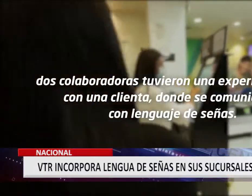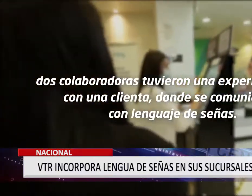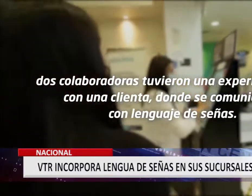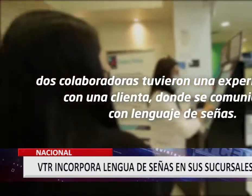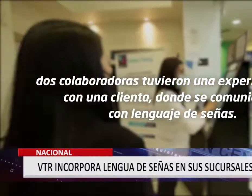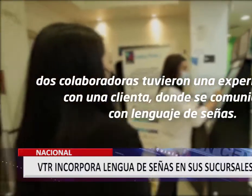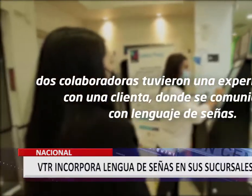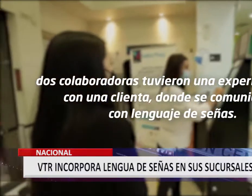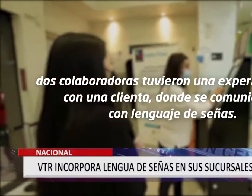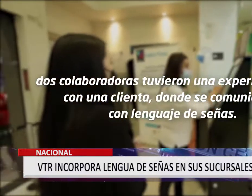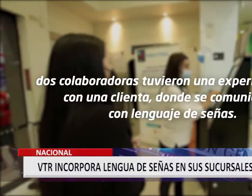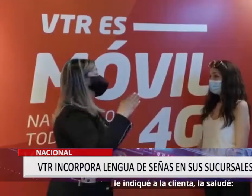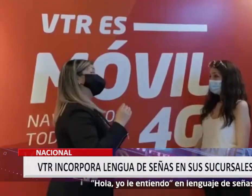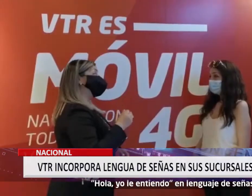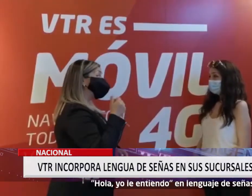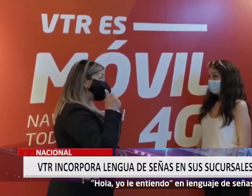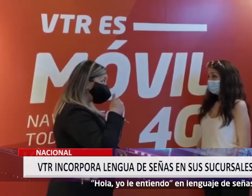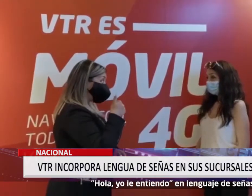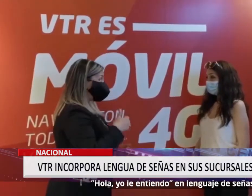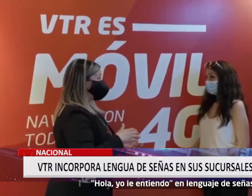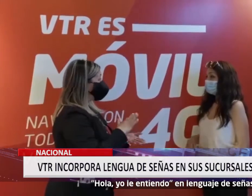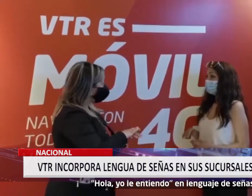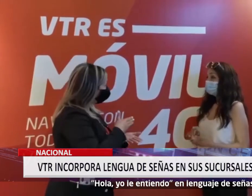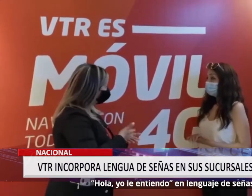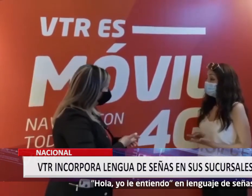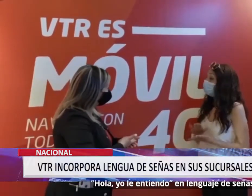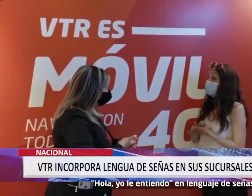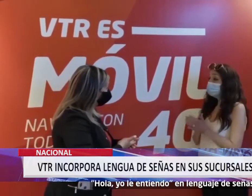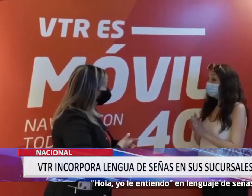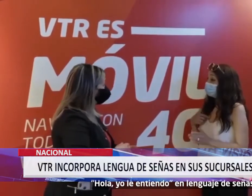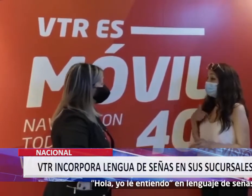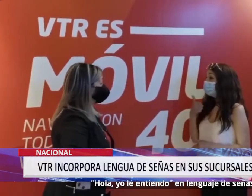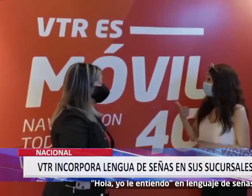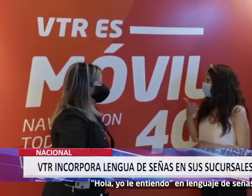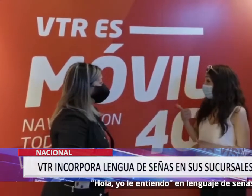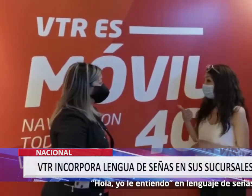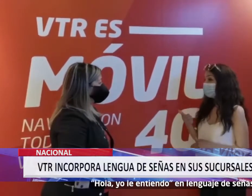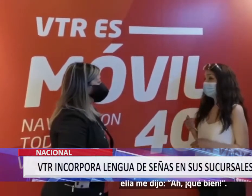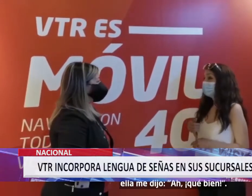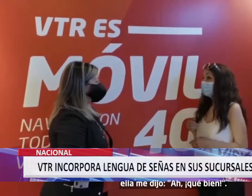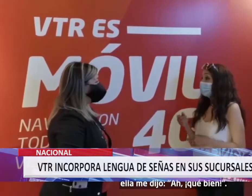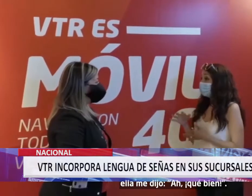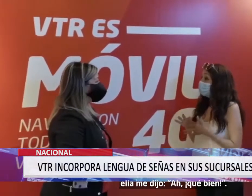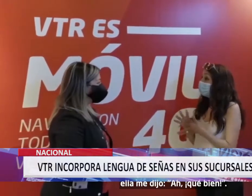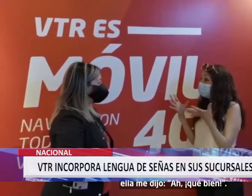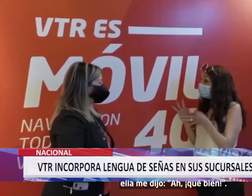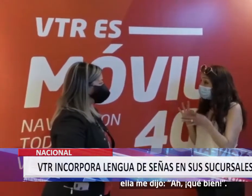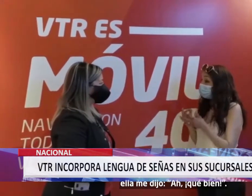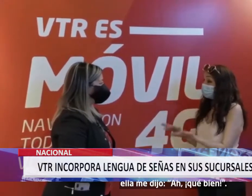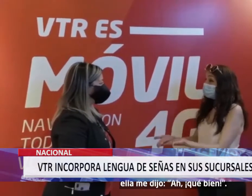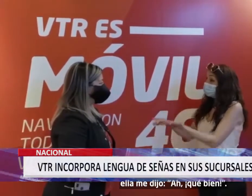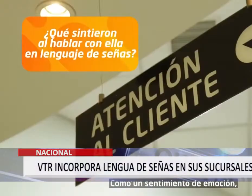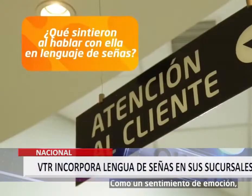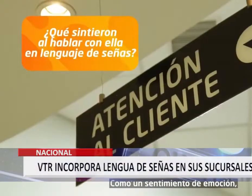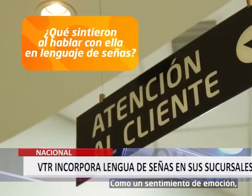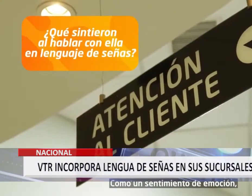lo hacemos porque es necesario que ellos que tienen esta discapacidad puedan resolver problemas contra dar servicios a nuestros sucursales. Además,